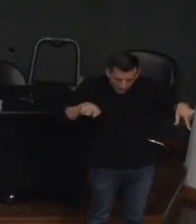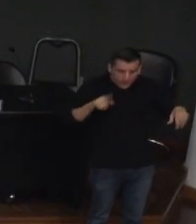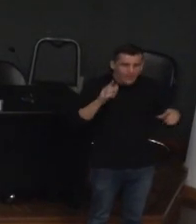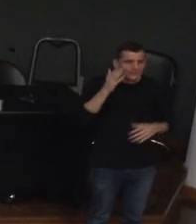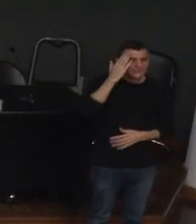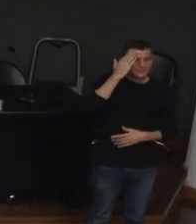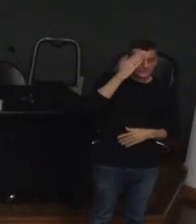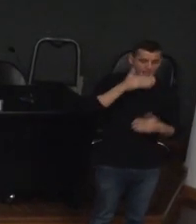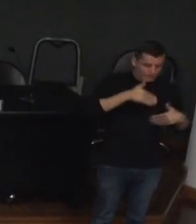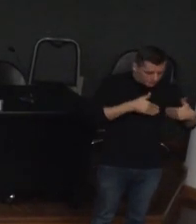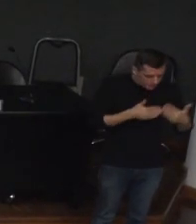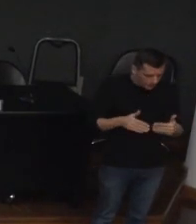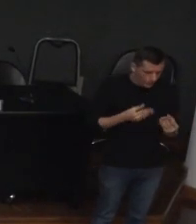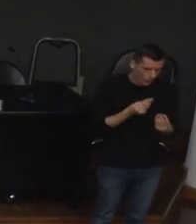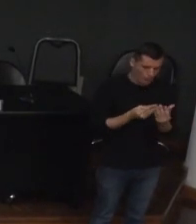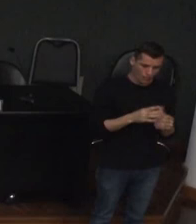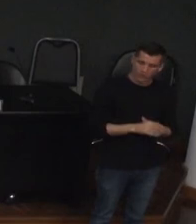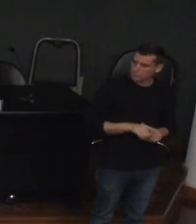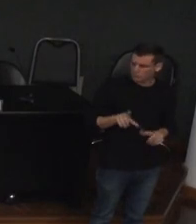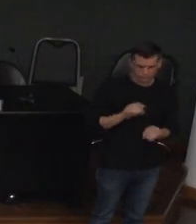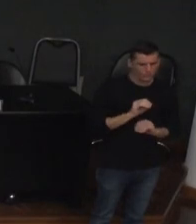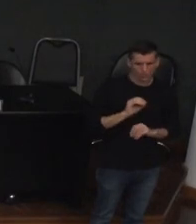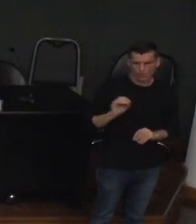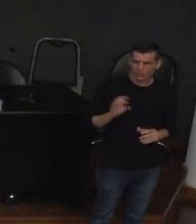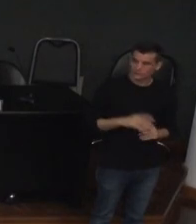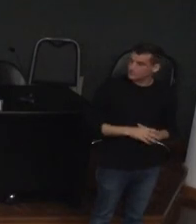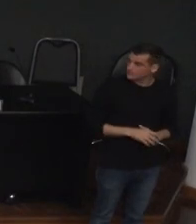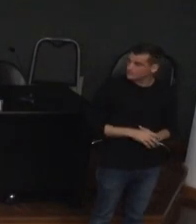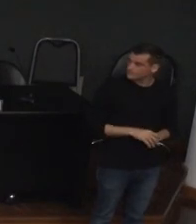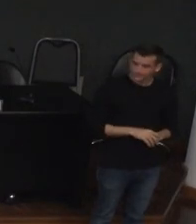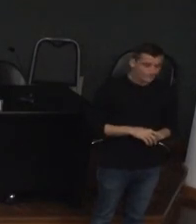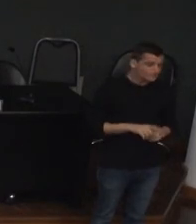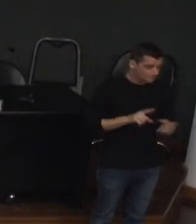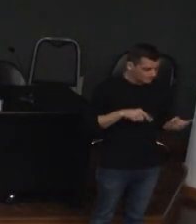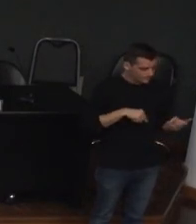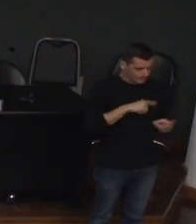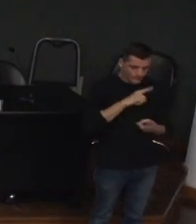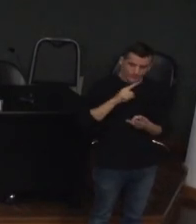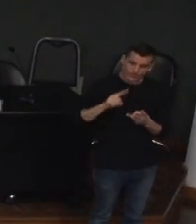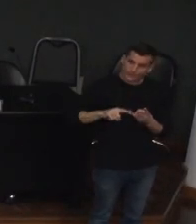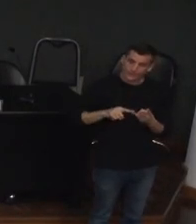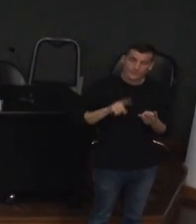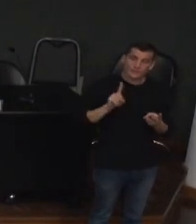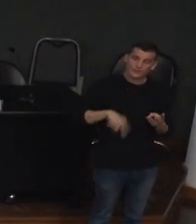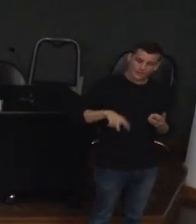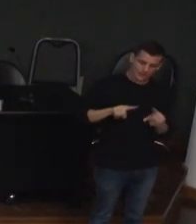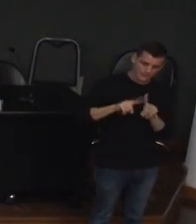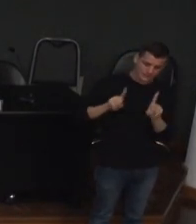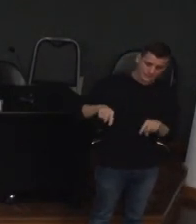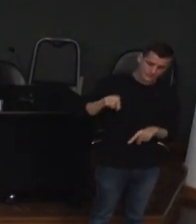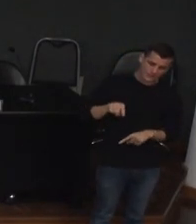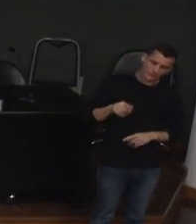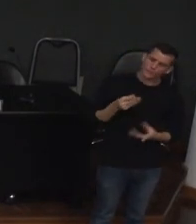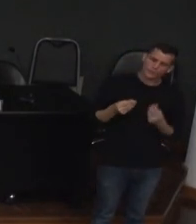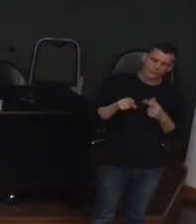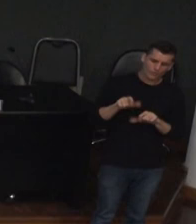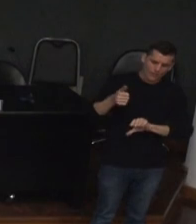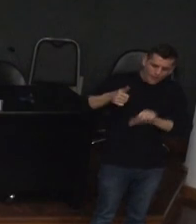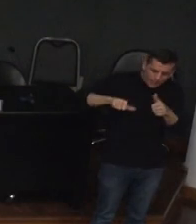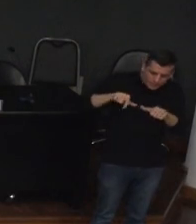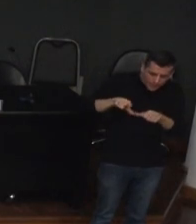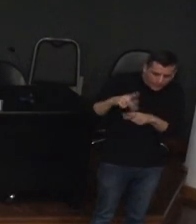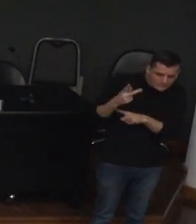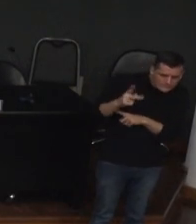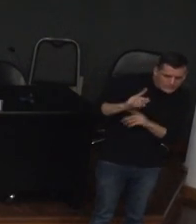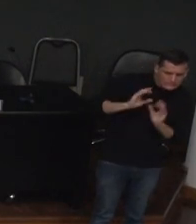uma... Aí, terceiro, a gente ficou um pouco em dúvida, a gente colocou que seria o servidor que está sendo analisado ali, a conduta